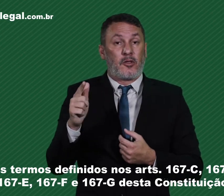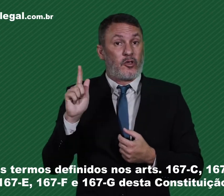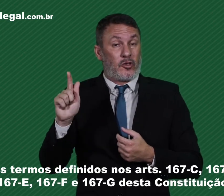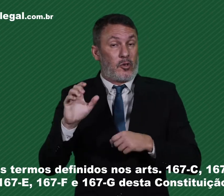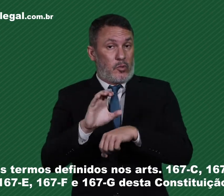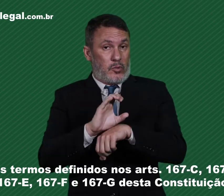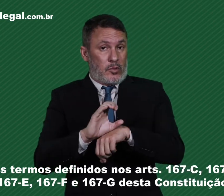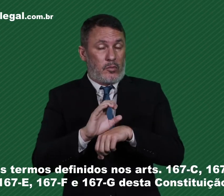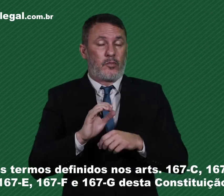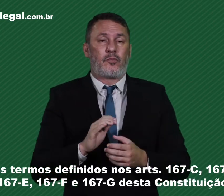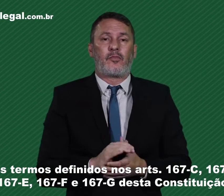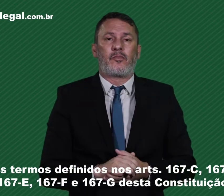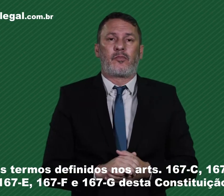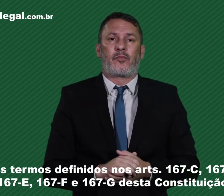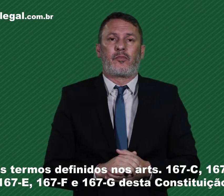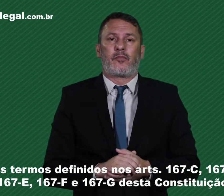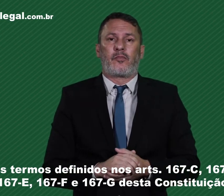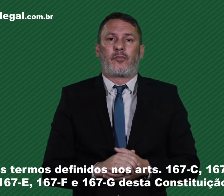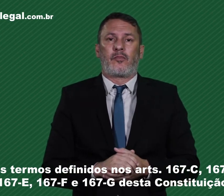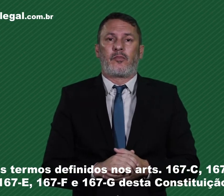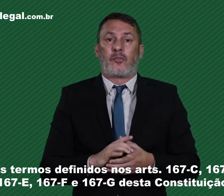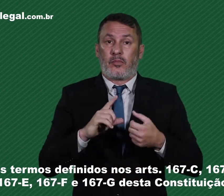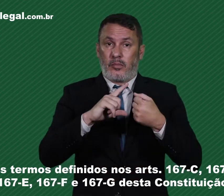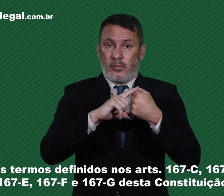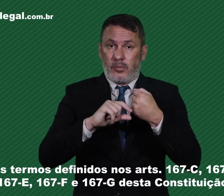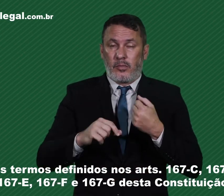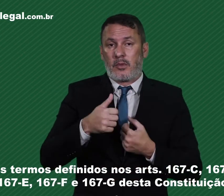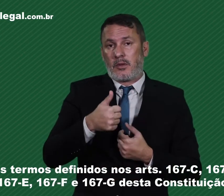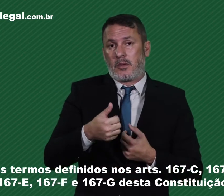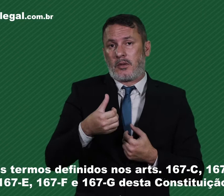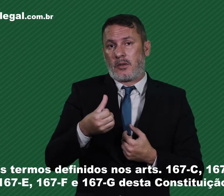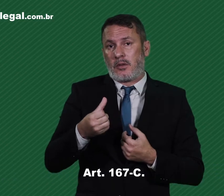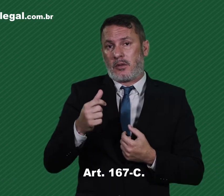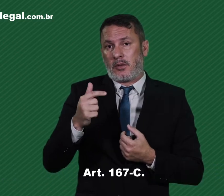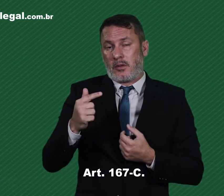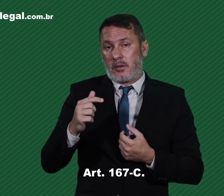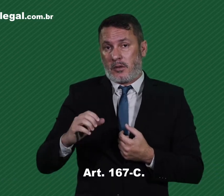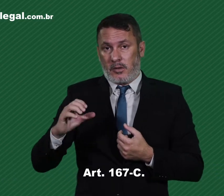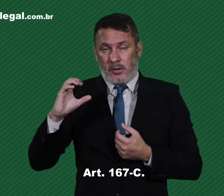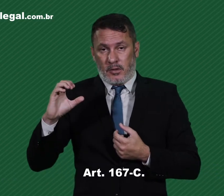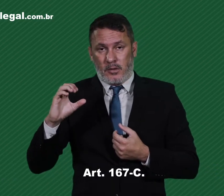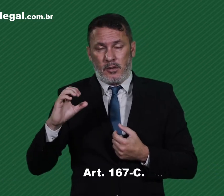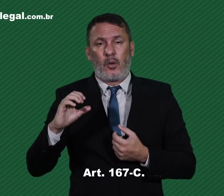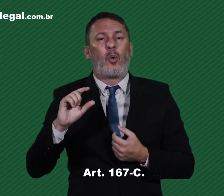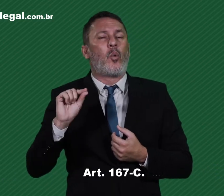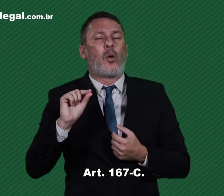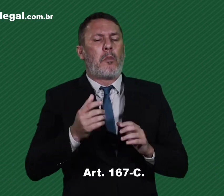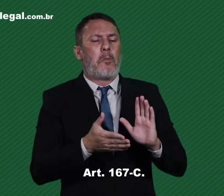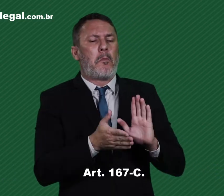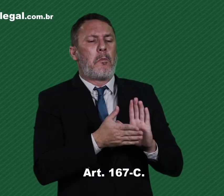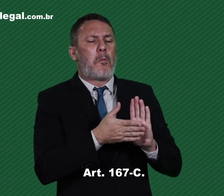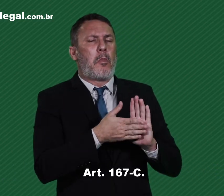f e 167 G desta Constituição artigo 167 cê